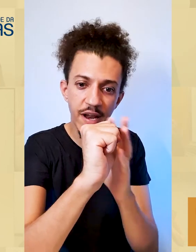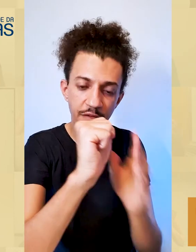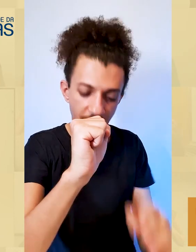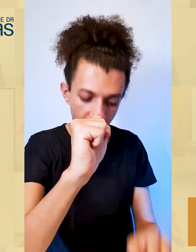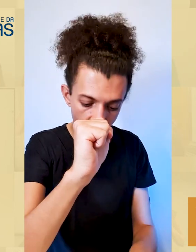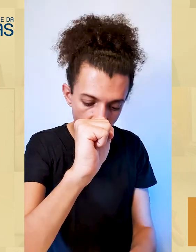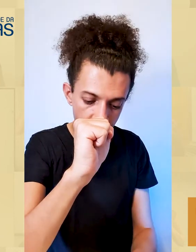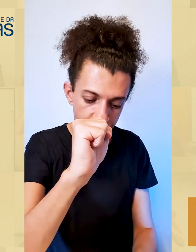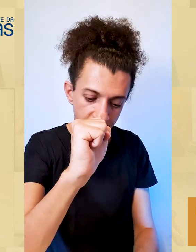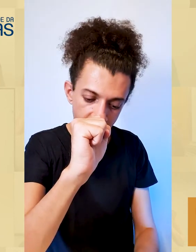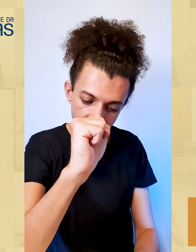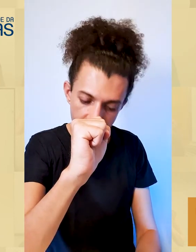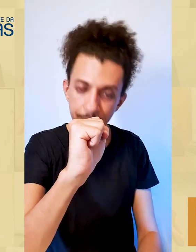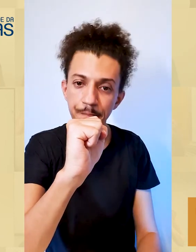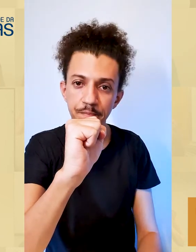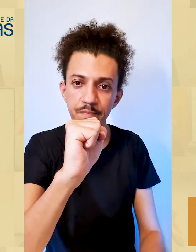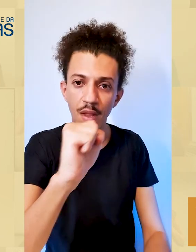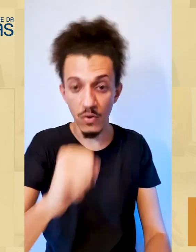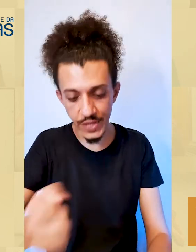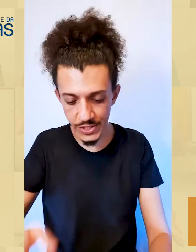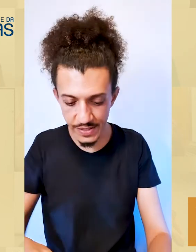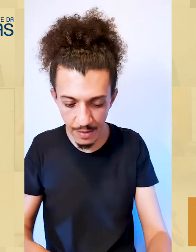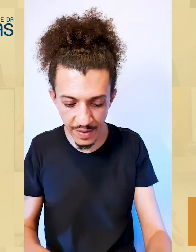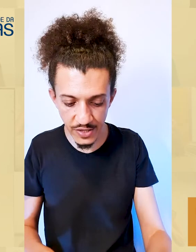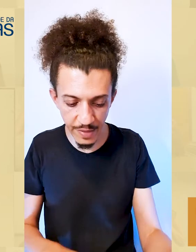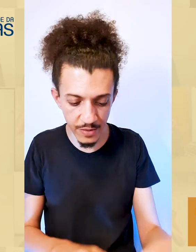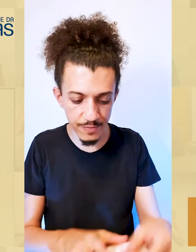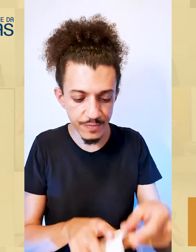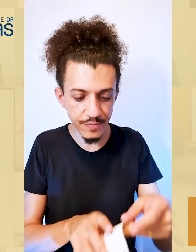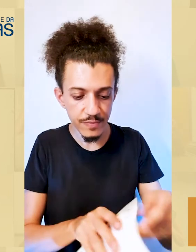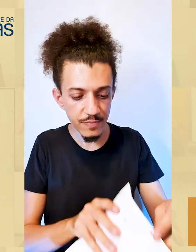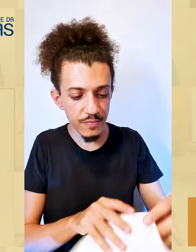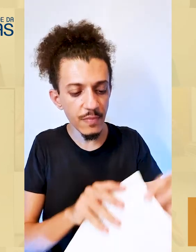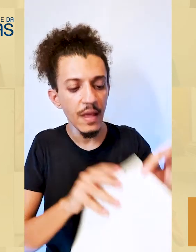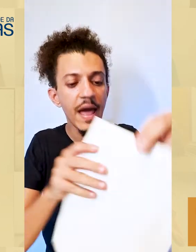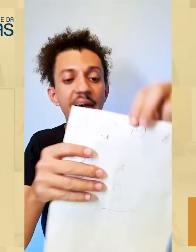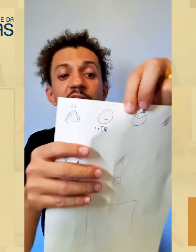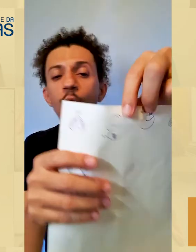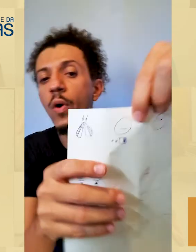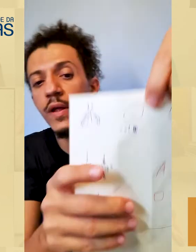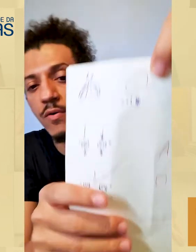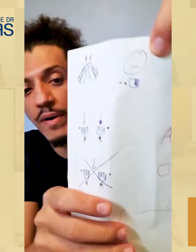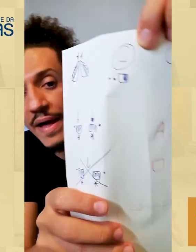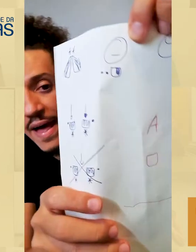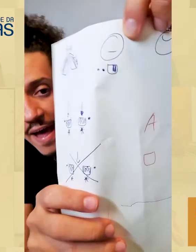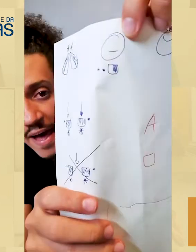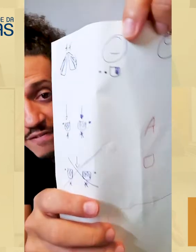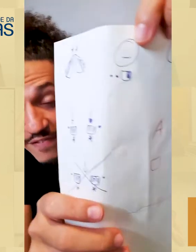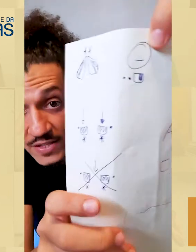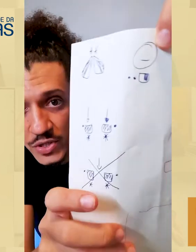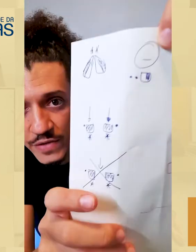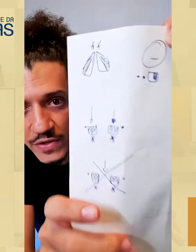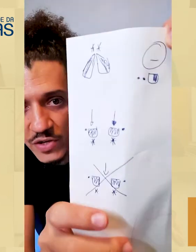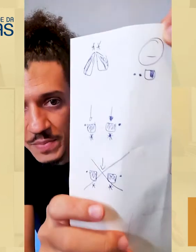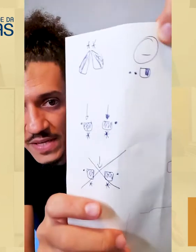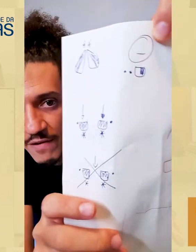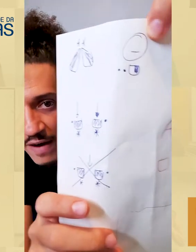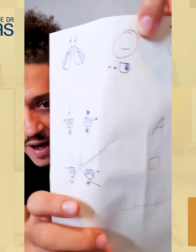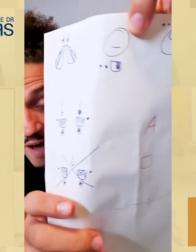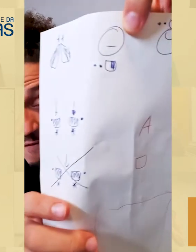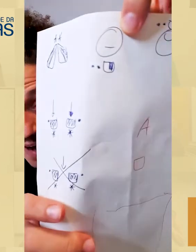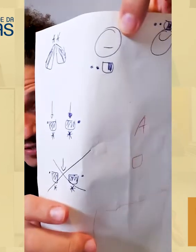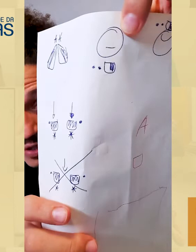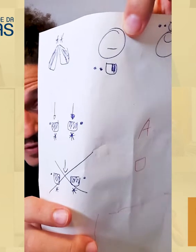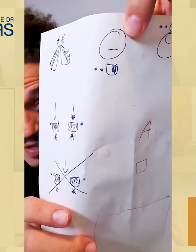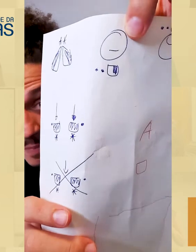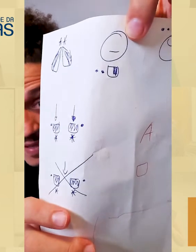você escreve na cor clara, ou seja, sem preenchimento. É icônico, é fácil de você observar,